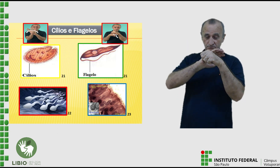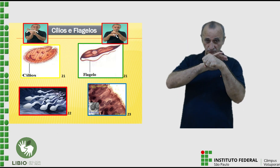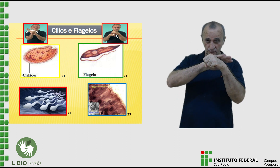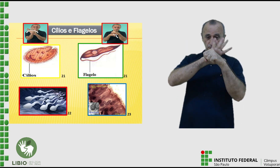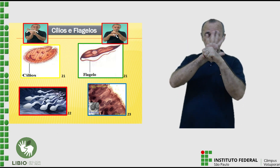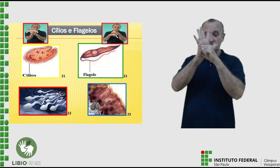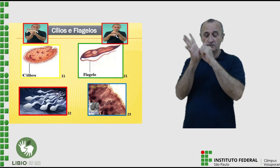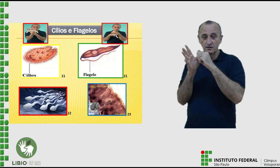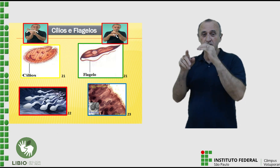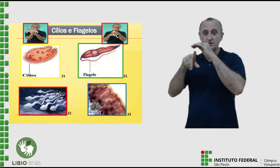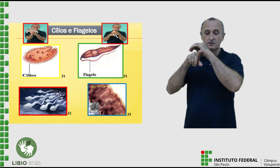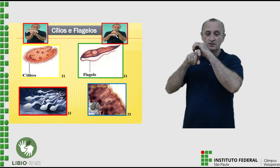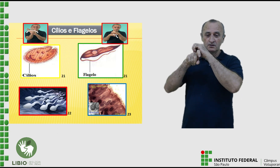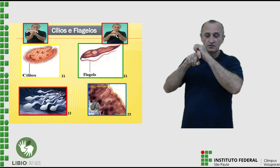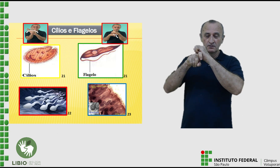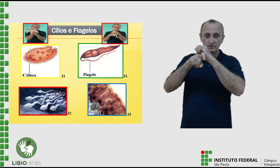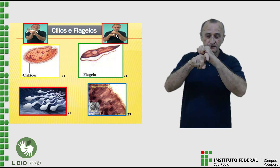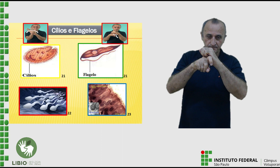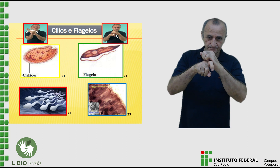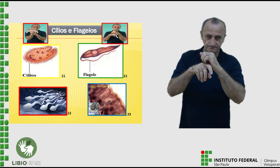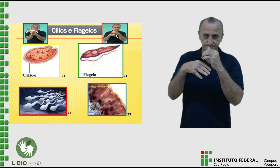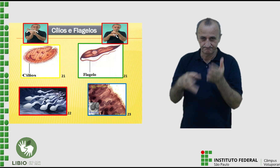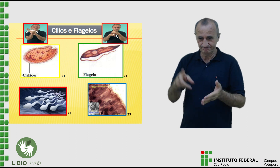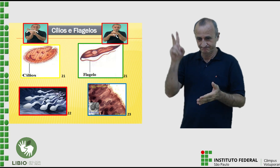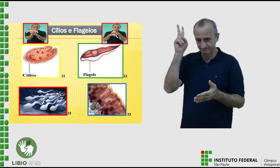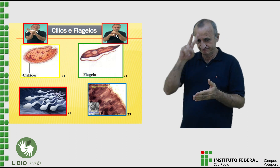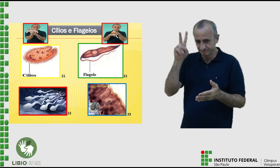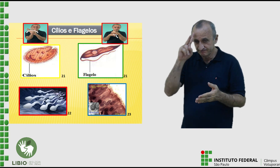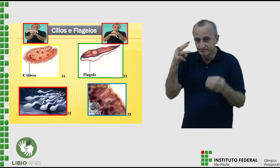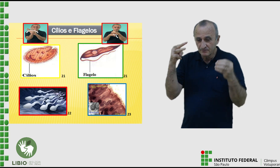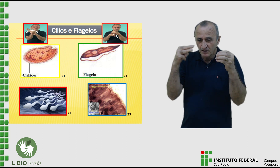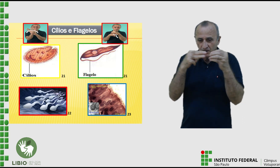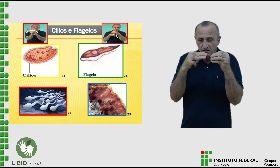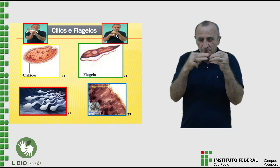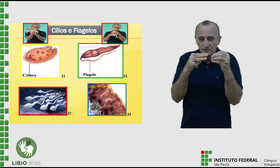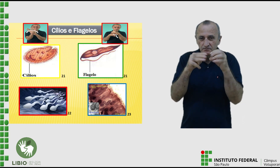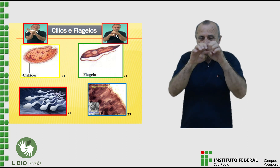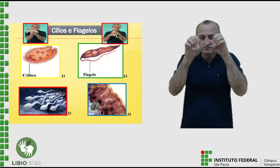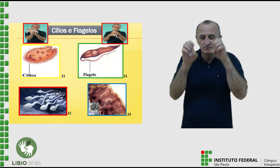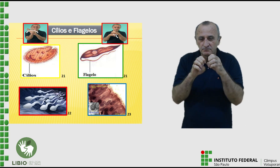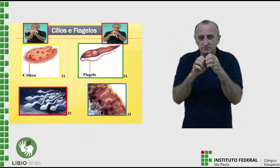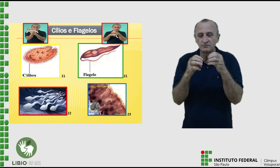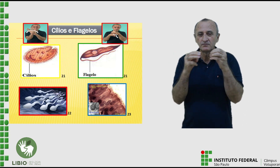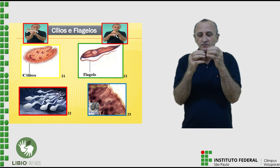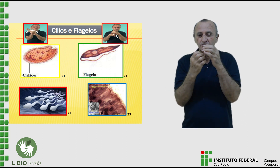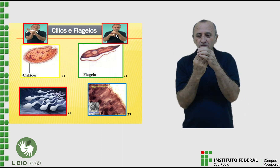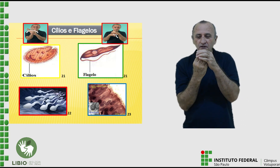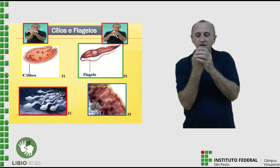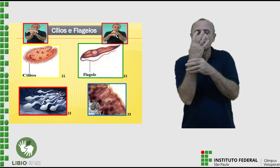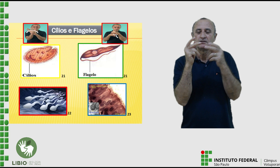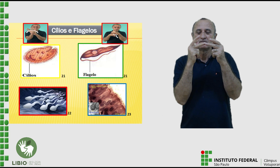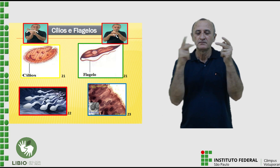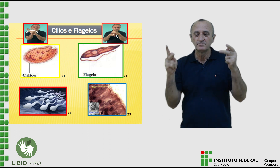Aqui nós temos cílios e flagelos. Então lembra, primeira estrutura celular